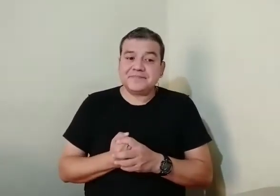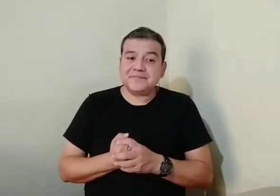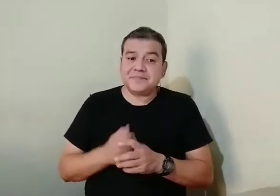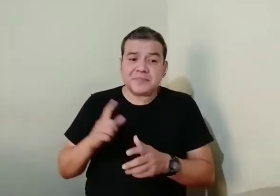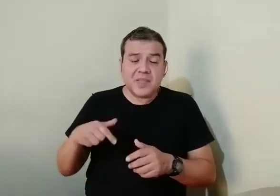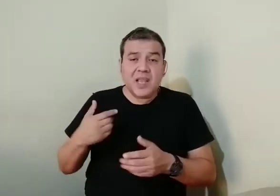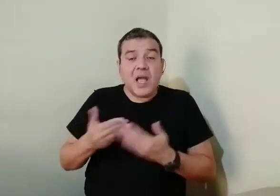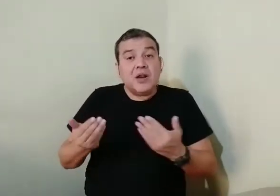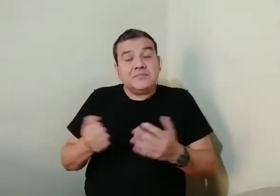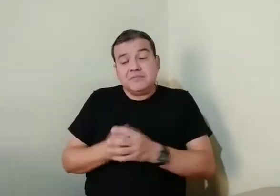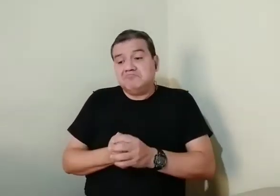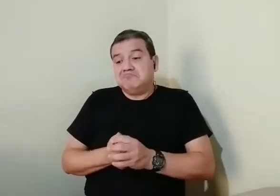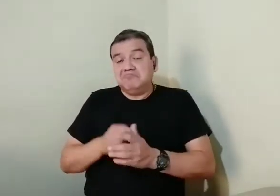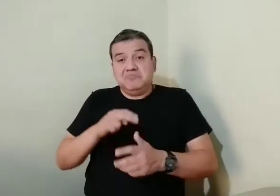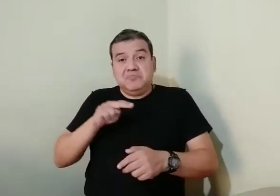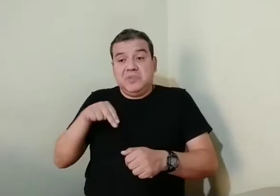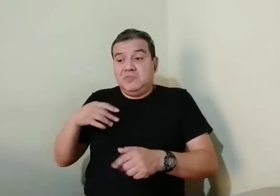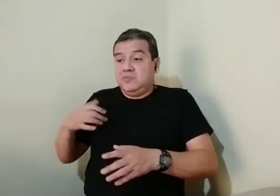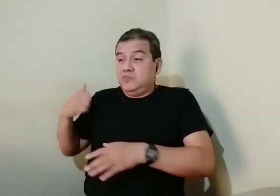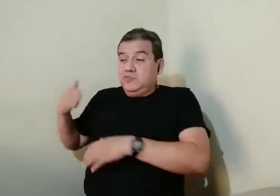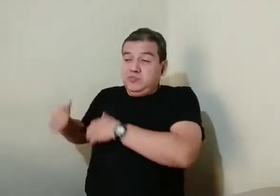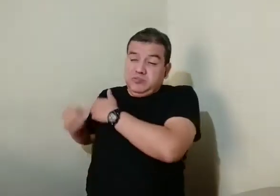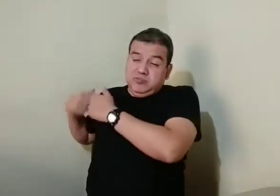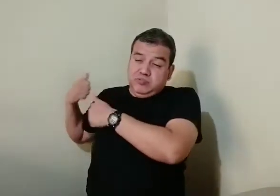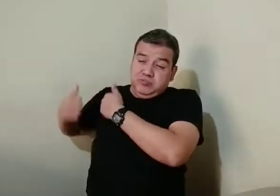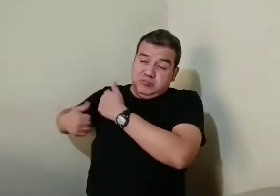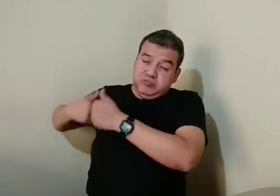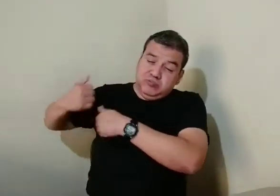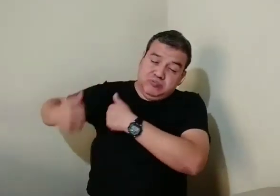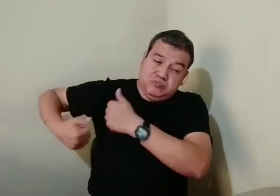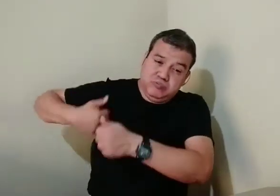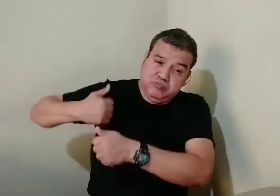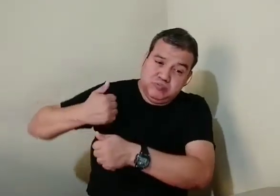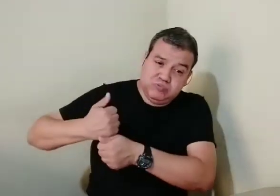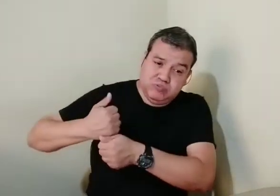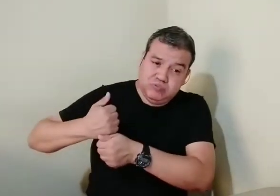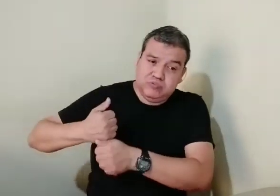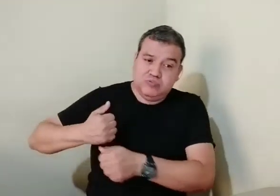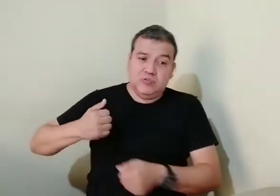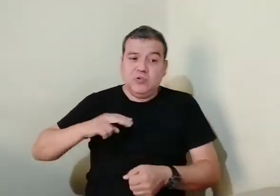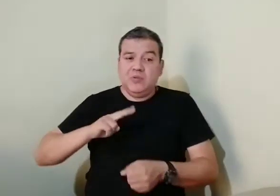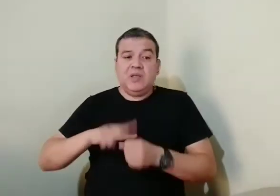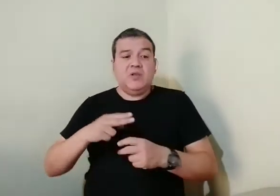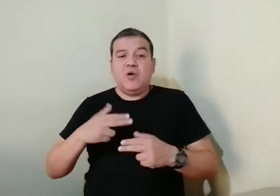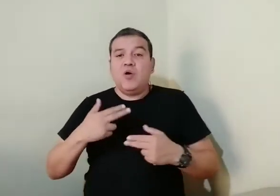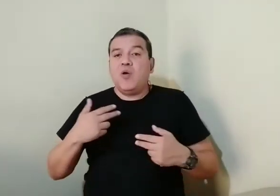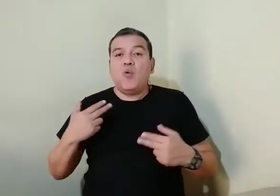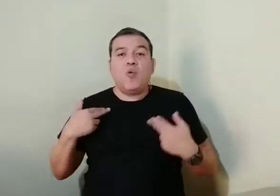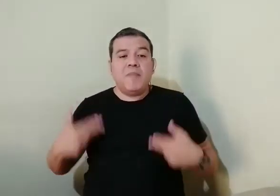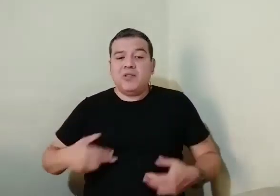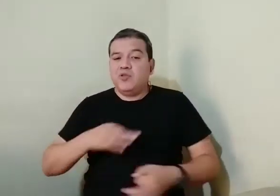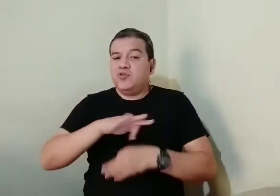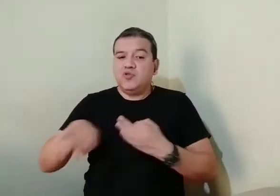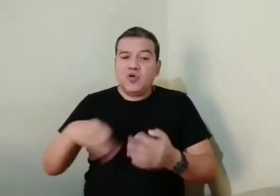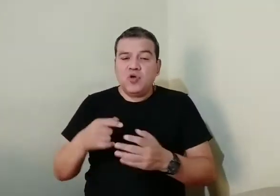los primeros años. La Biblia establece principios para la educación